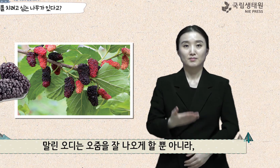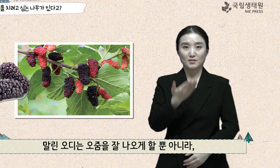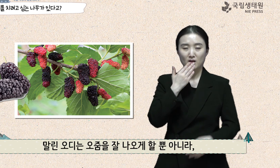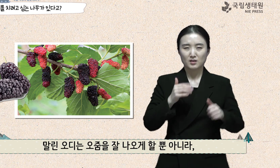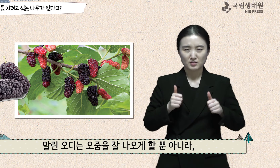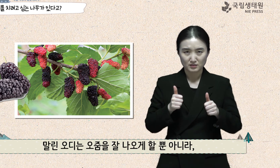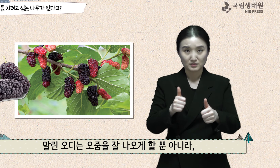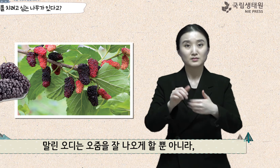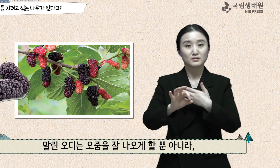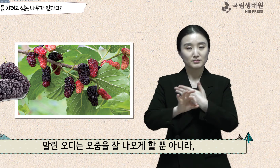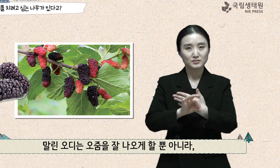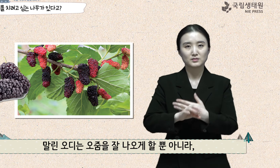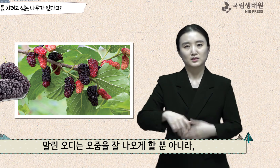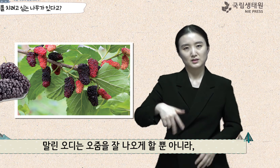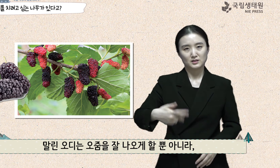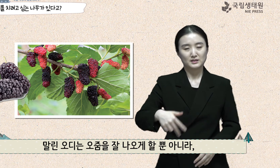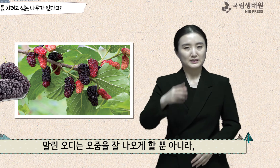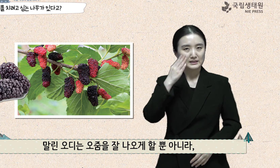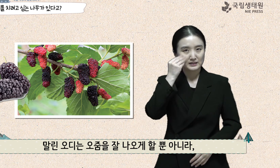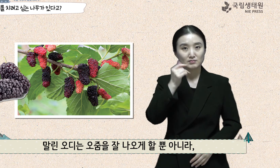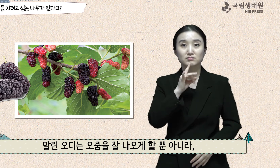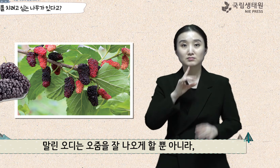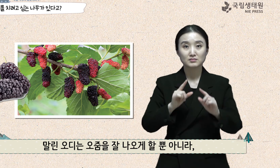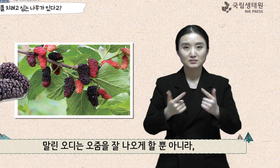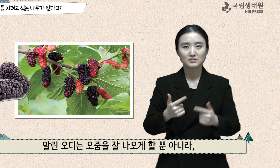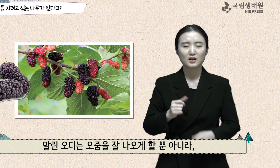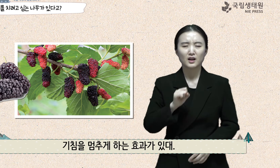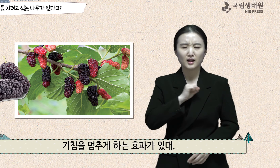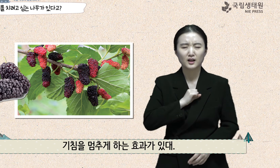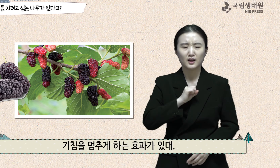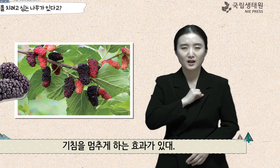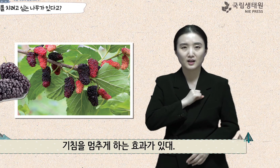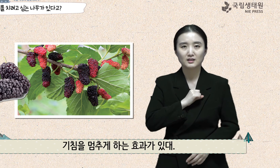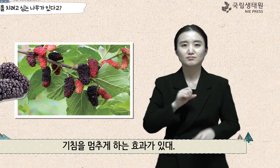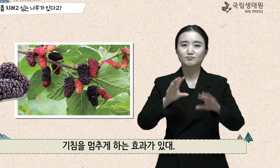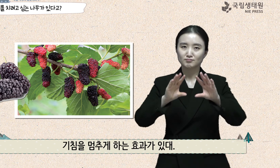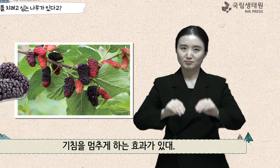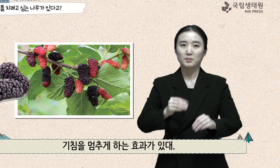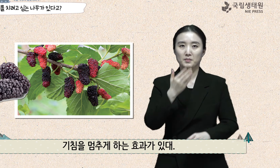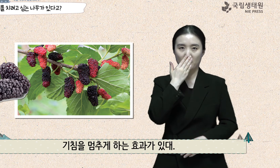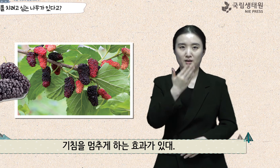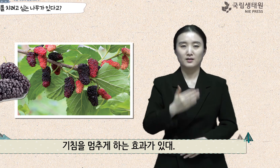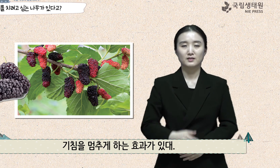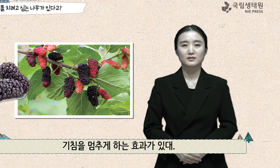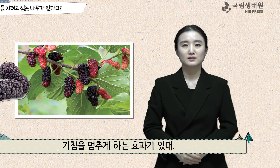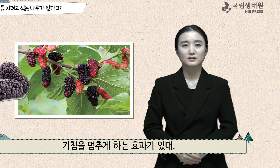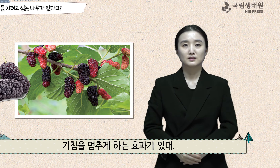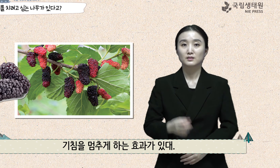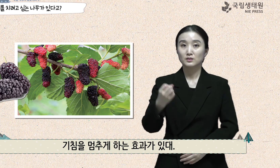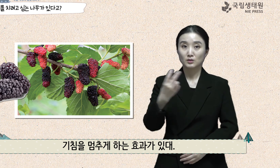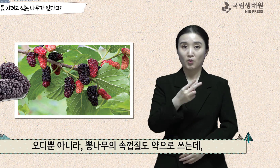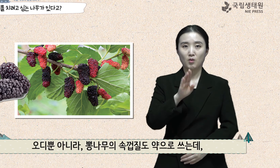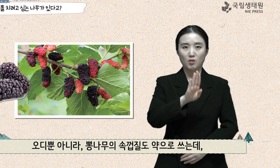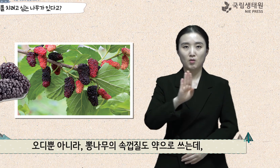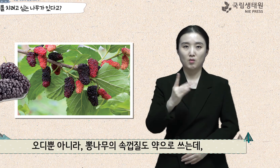말린 오디는 오줌을 잘 나오게 할 뿐 아니라 기침을 멈추게 하는 효과가 있대